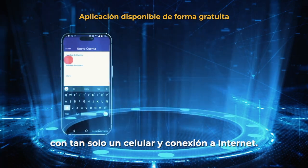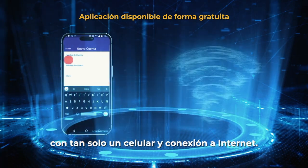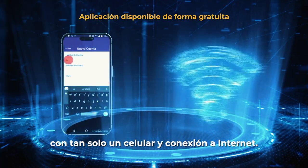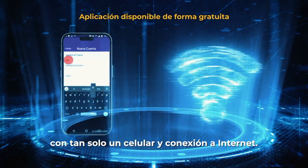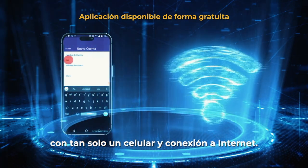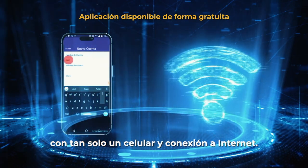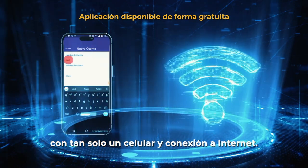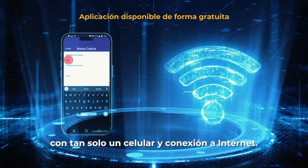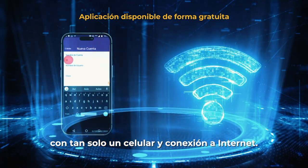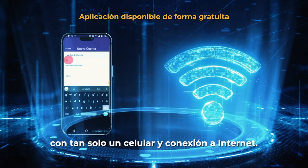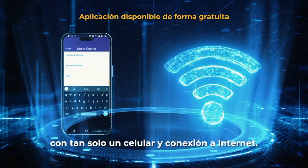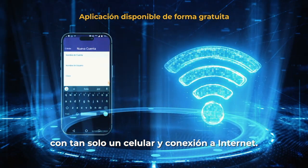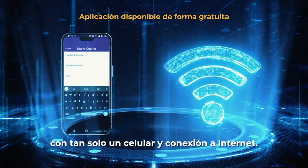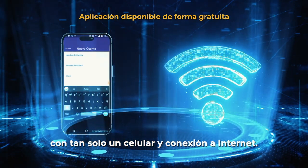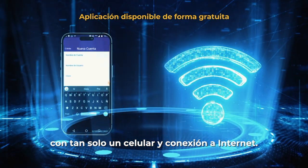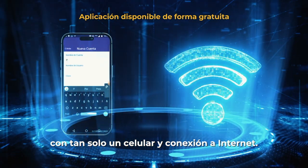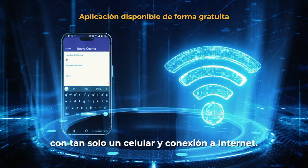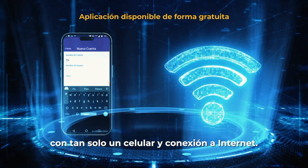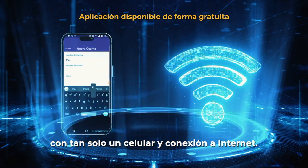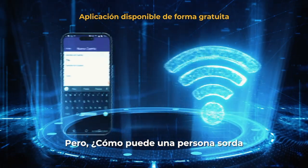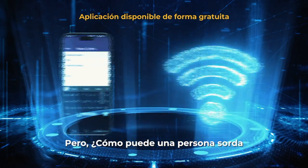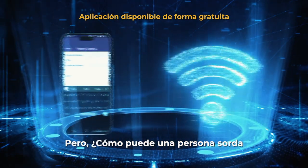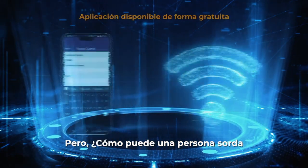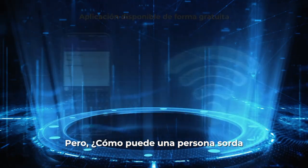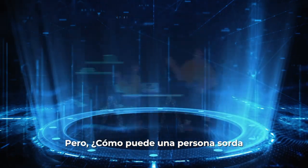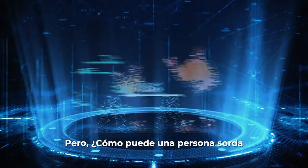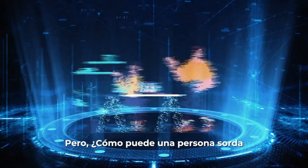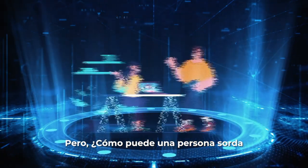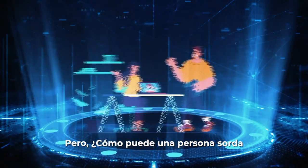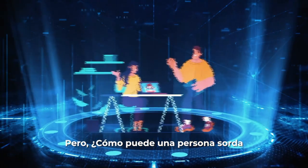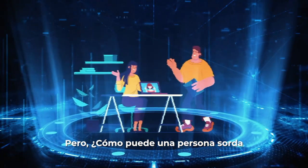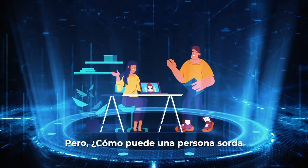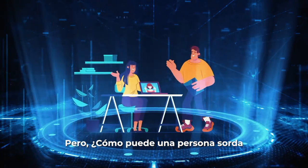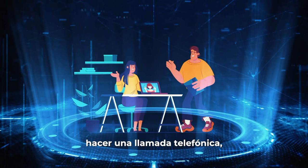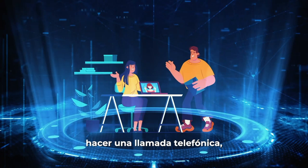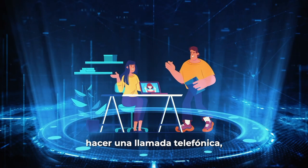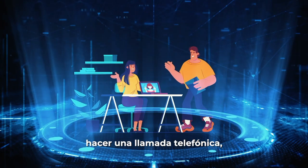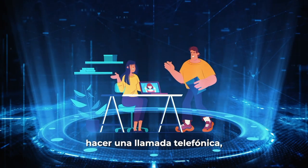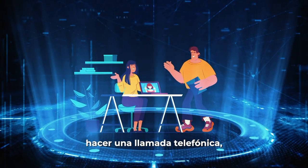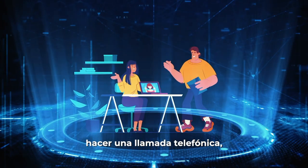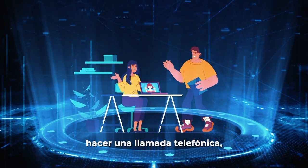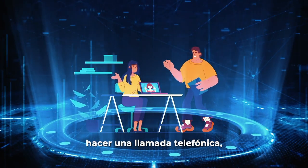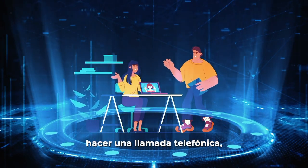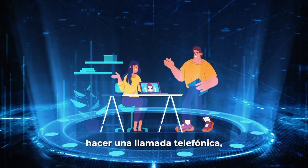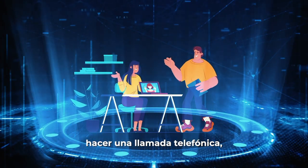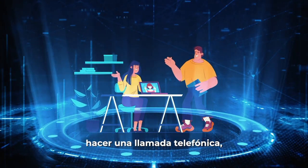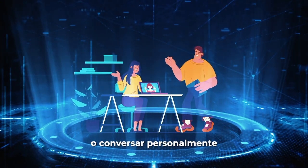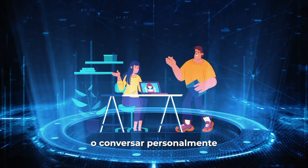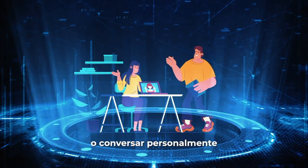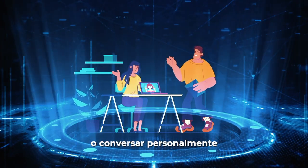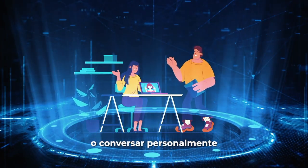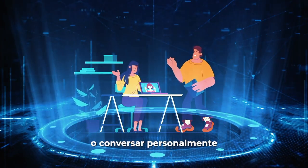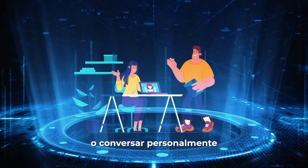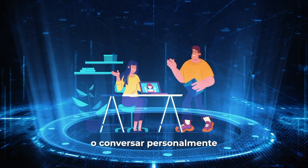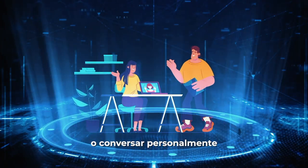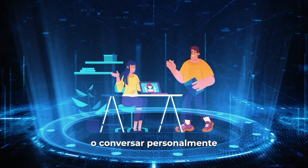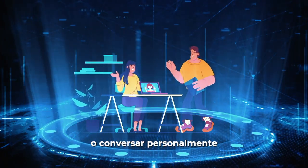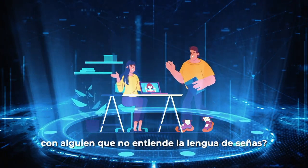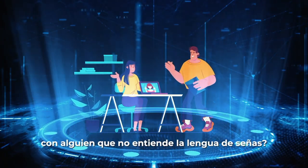tan solo un celular y conexión a internet. Pero, ¿cómo puede una persona sorda hacer una llamada telefónica o conversar personalmente con alguien